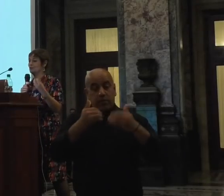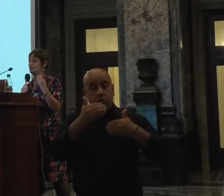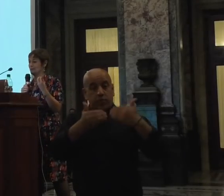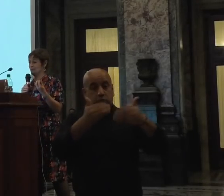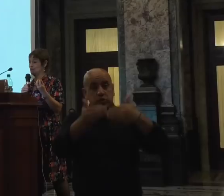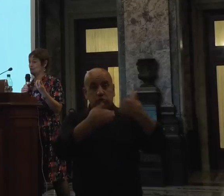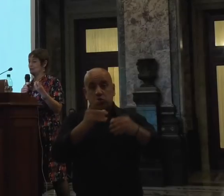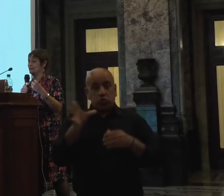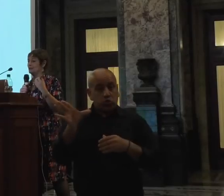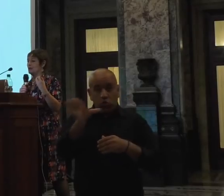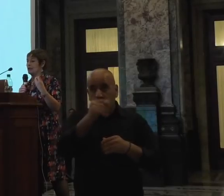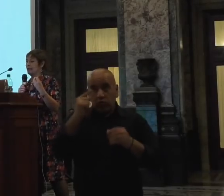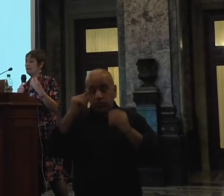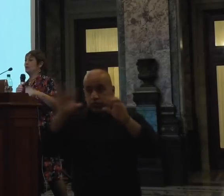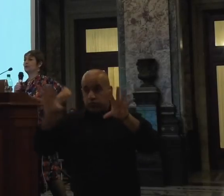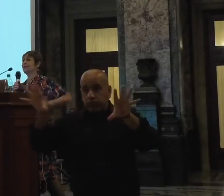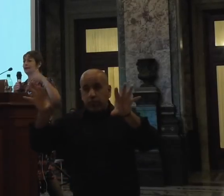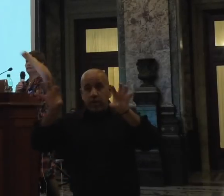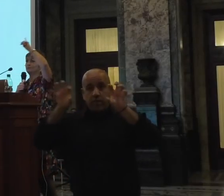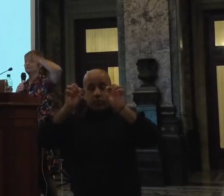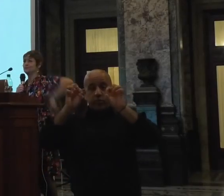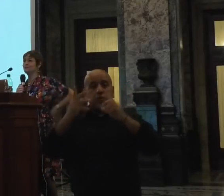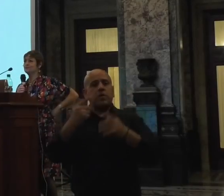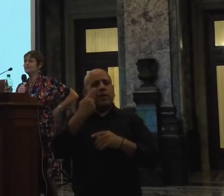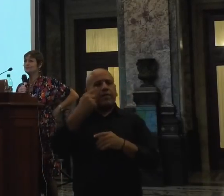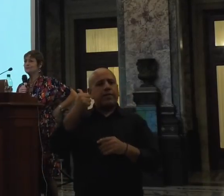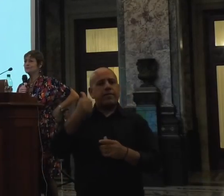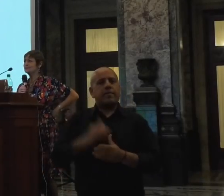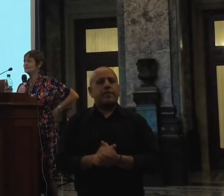los estímulos que vemos, ¿qué ven?